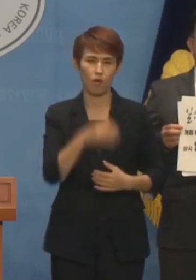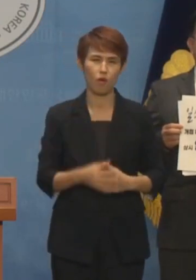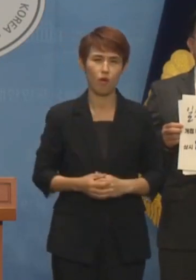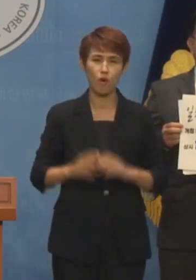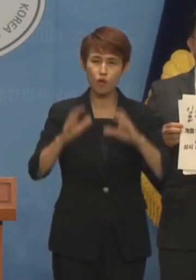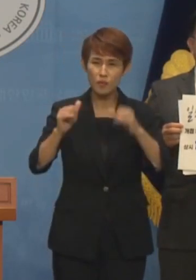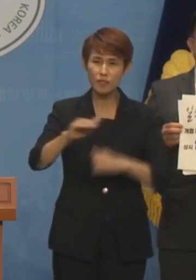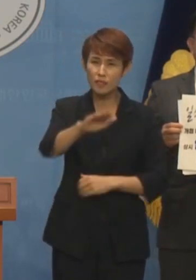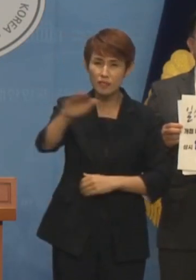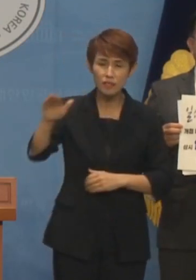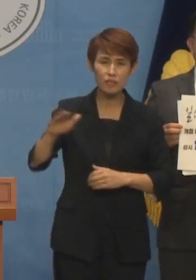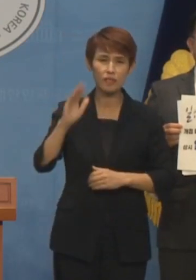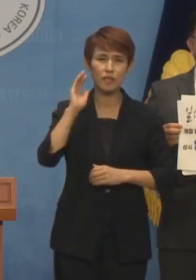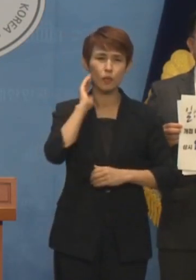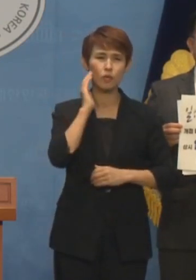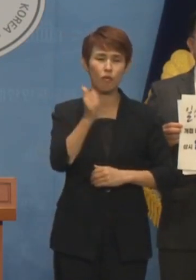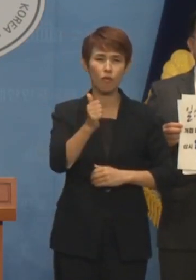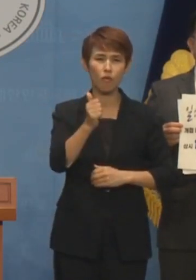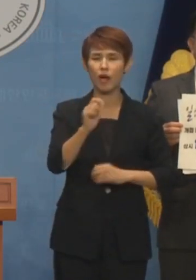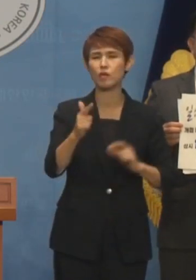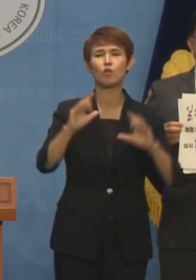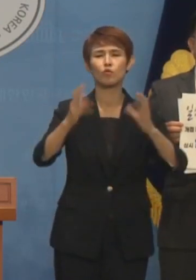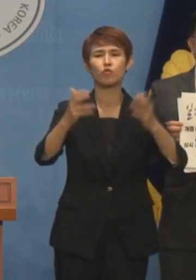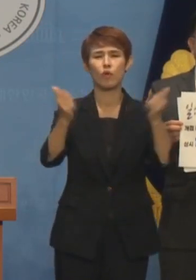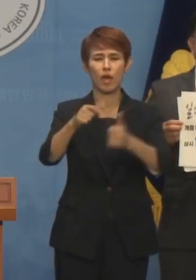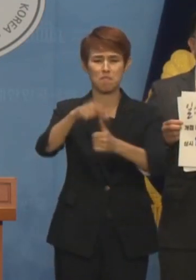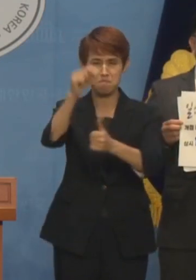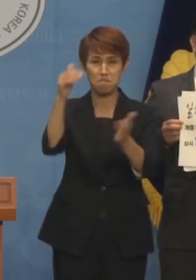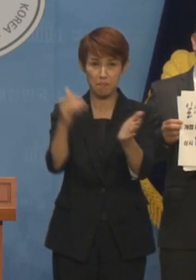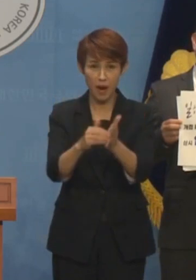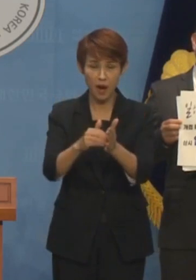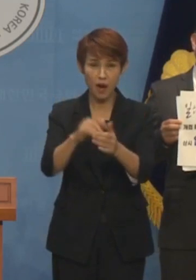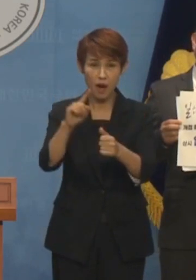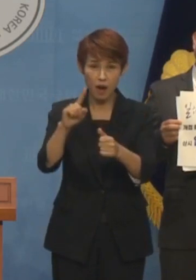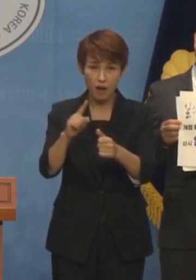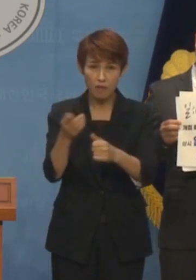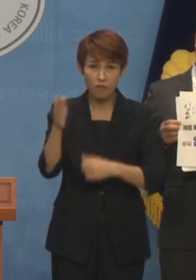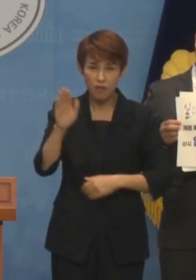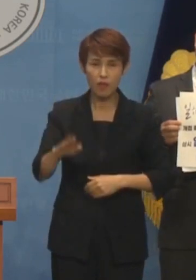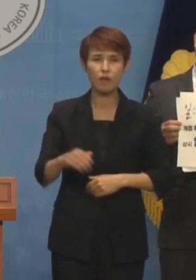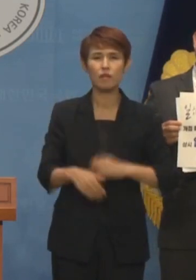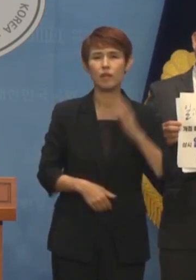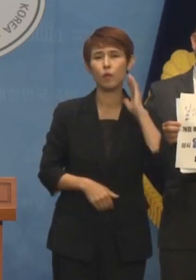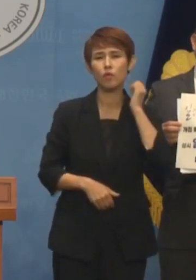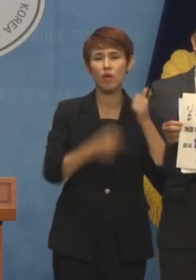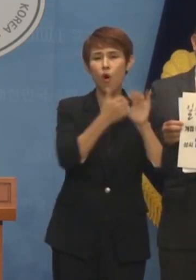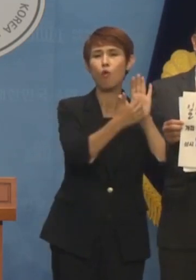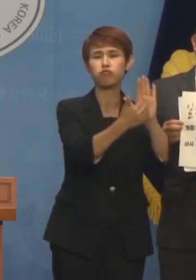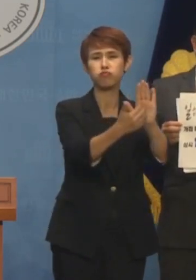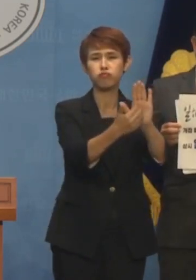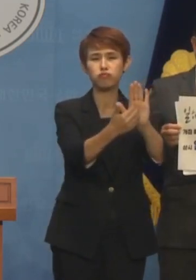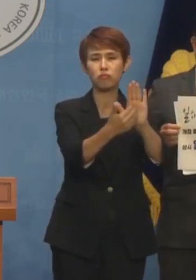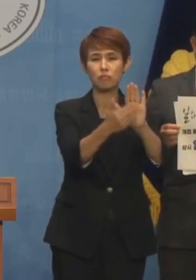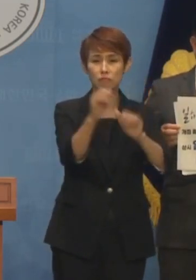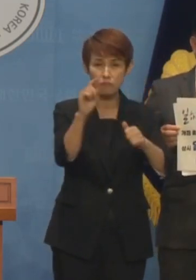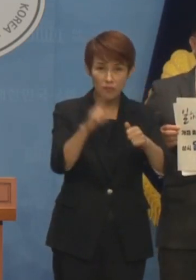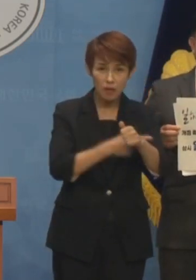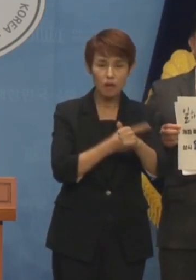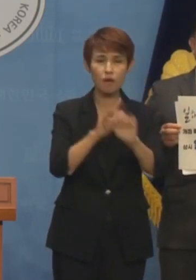국민이 선출한 대한민국 국회는 대통령의 거부로 지난 금요일 예정되었던 개원식까지